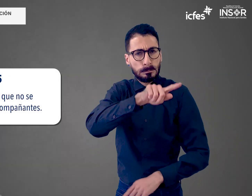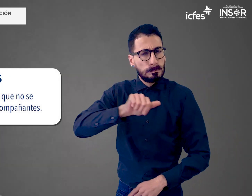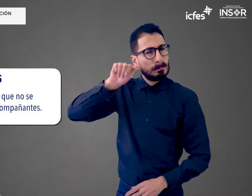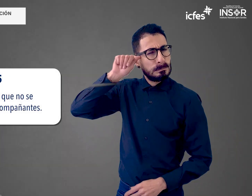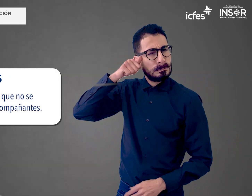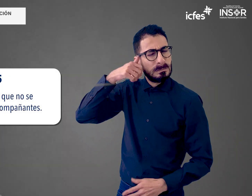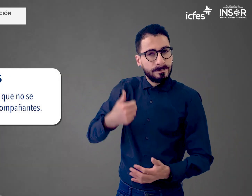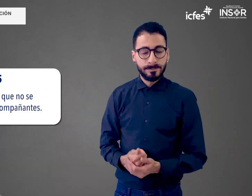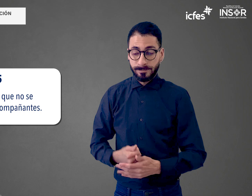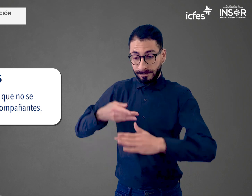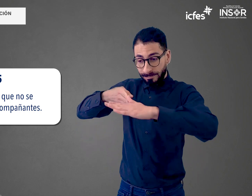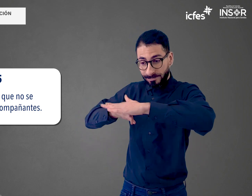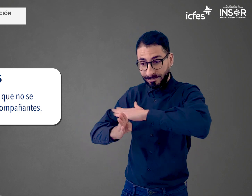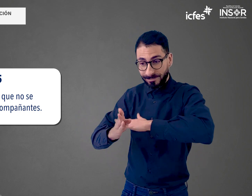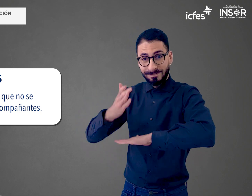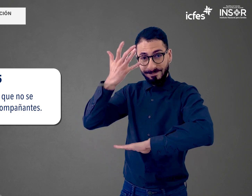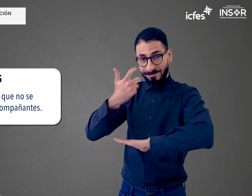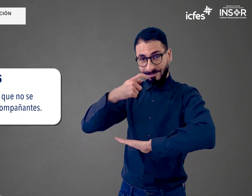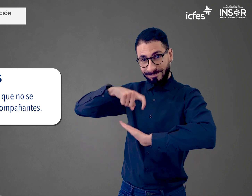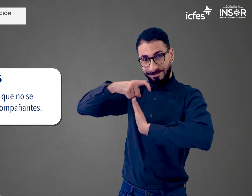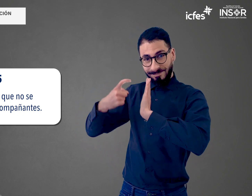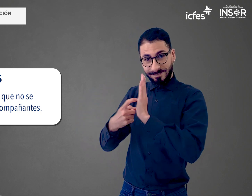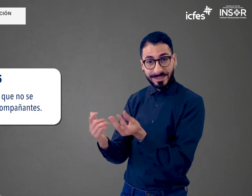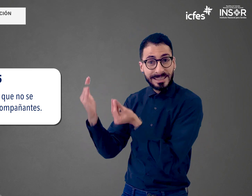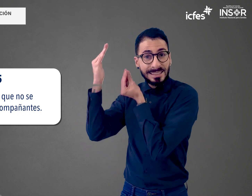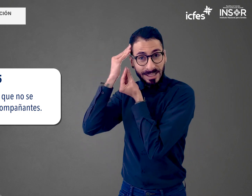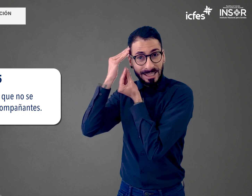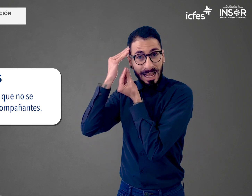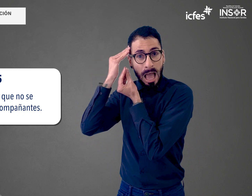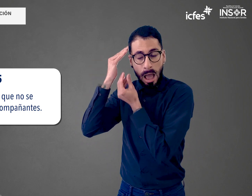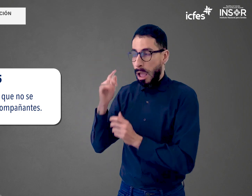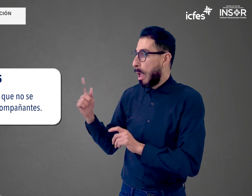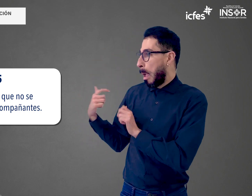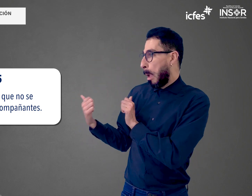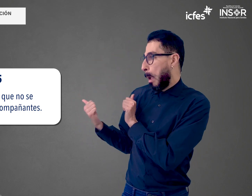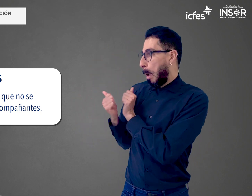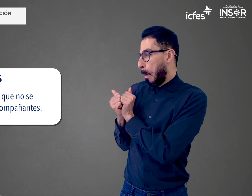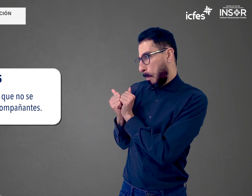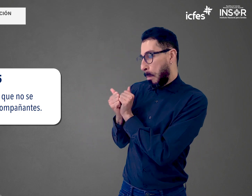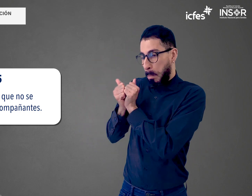Quinto, recuerden que no se permitirán acompañantes.